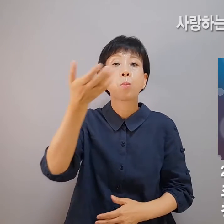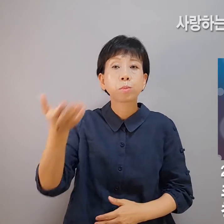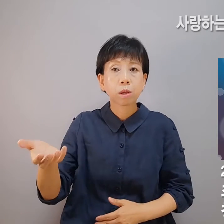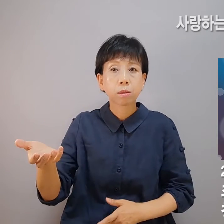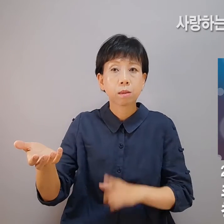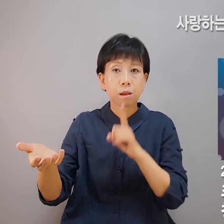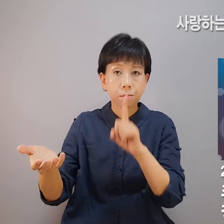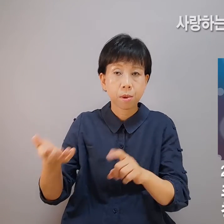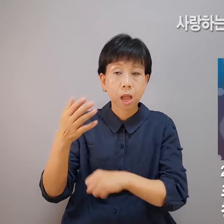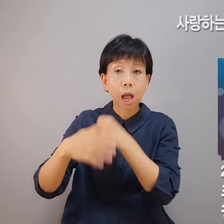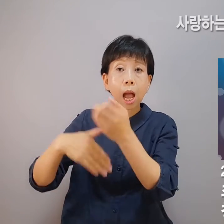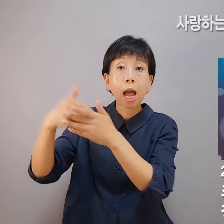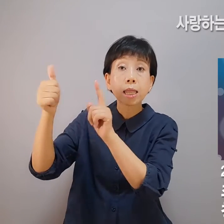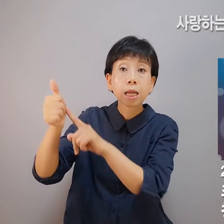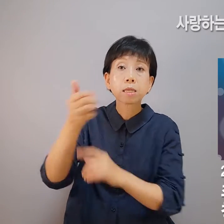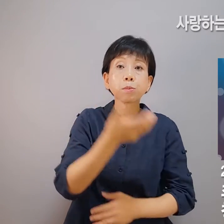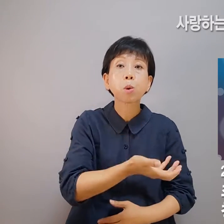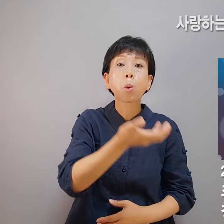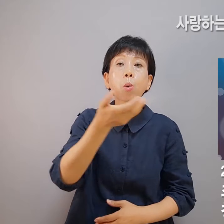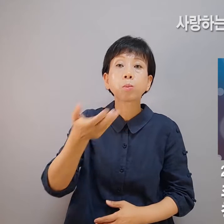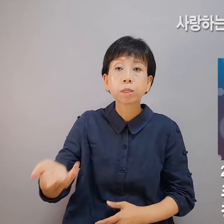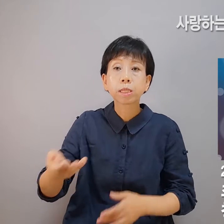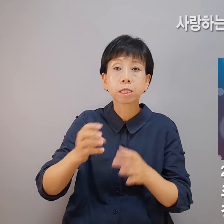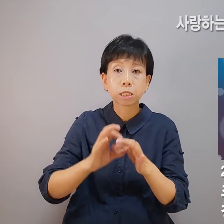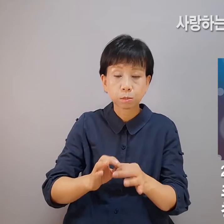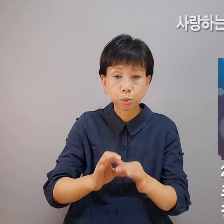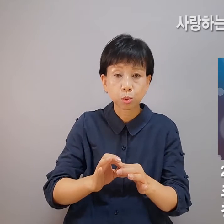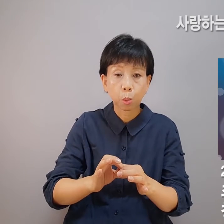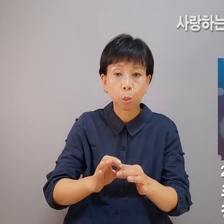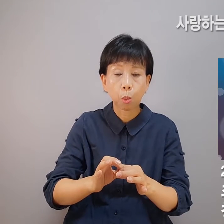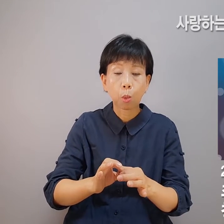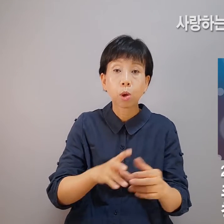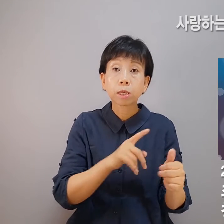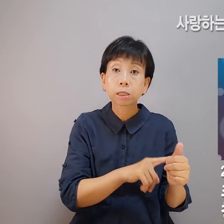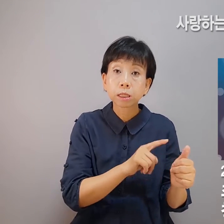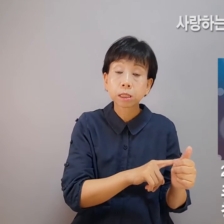뭐요? 옮기심으로. 그 다음에 밑에 줄 보세요. 그는